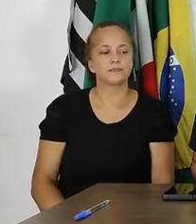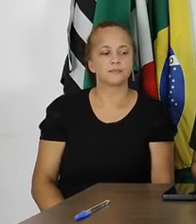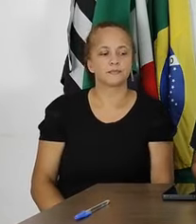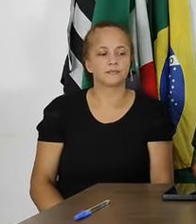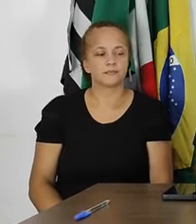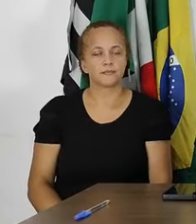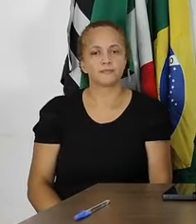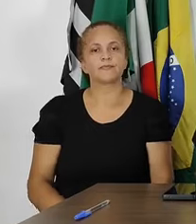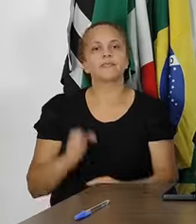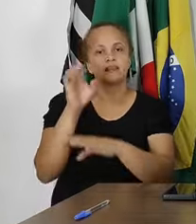comigo em